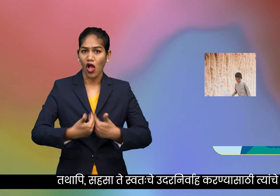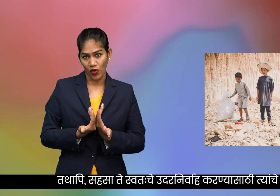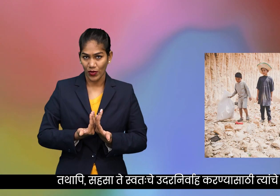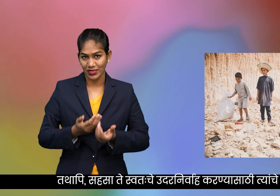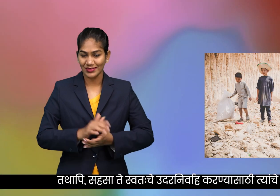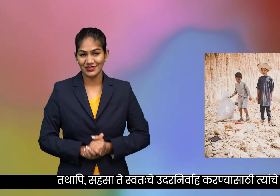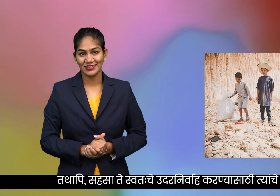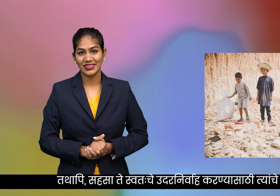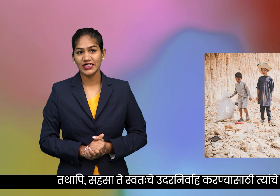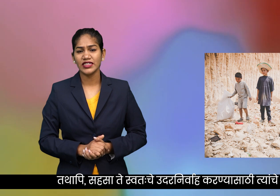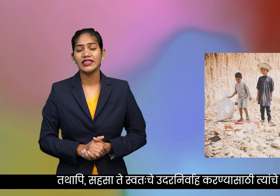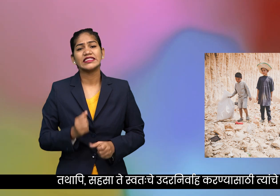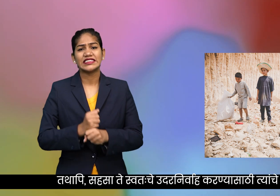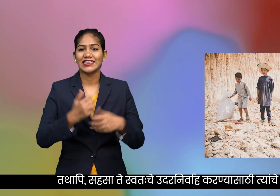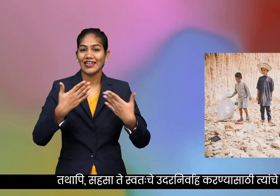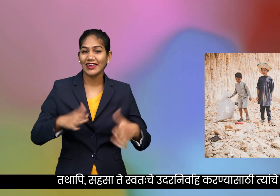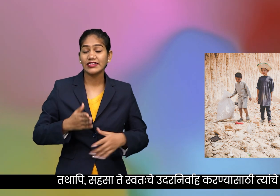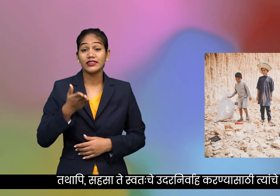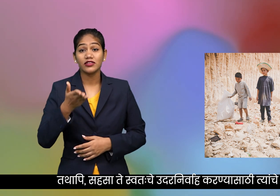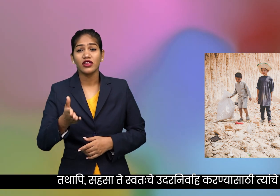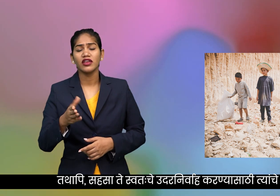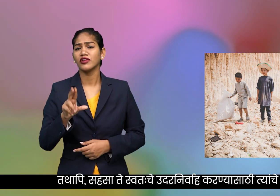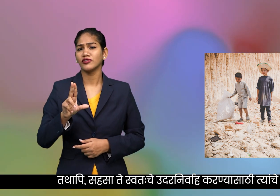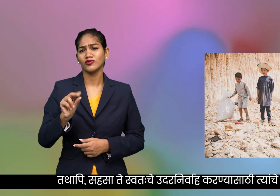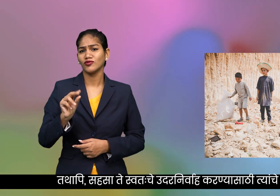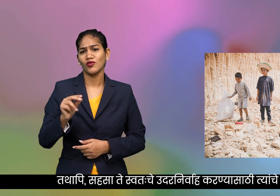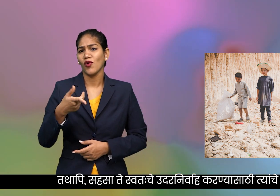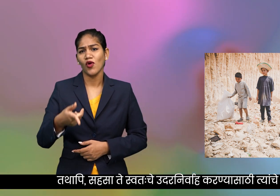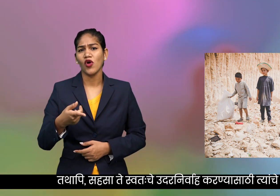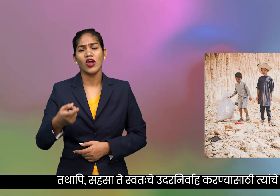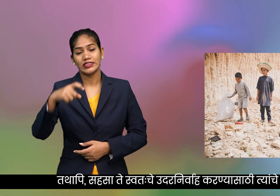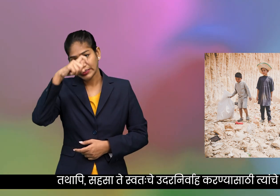तथापि सहसा ते स्वतःचं उदरनिर्वाह करण्यासाठी त्यांचं उत्पन्न मिळवत नाहीत.